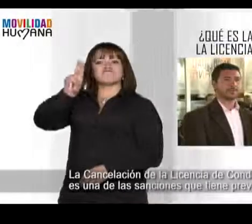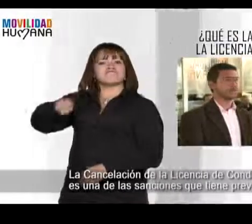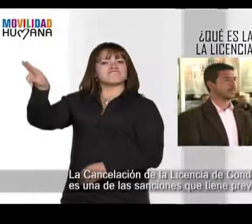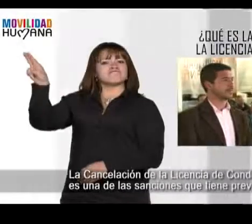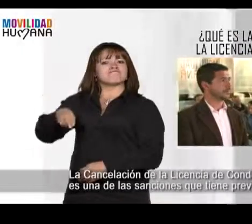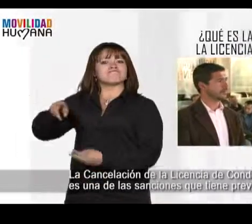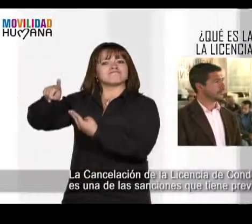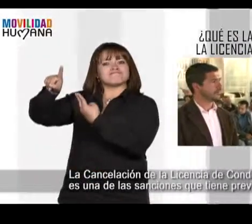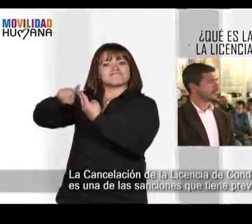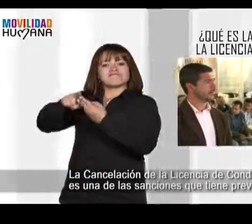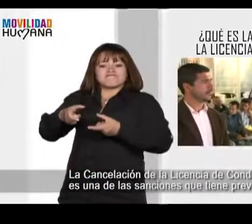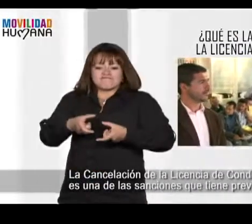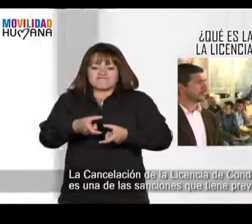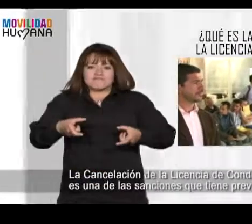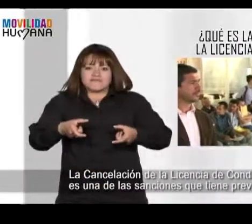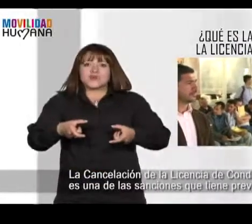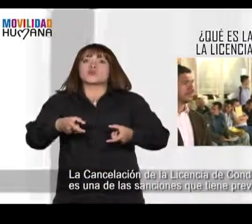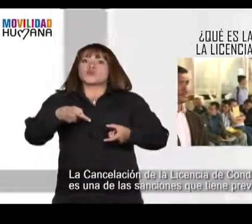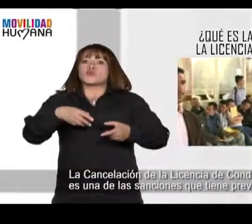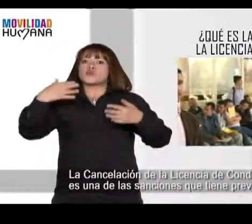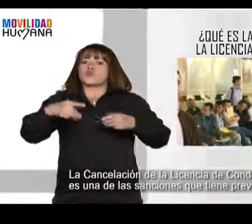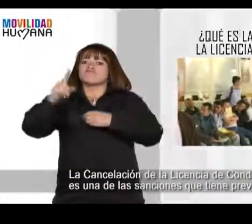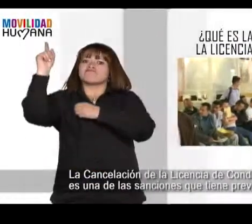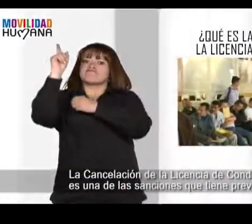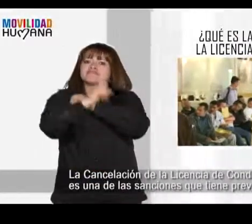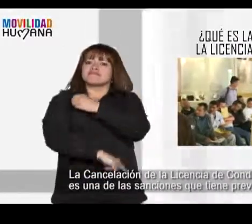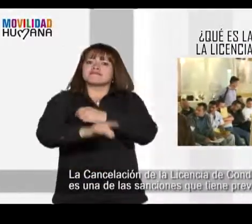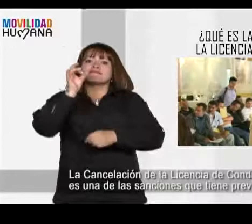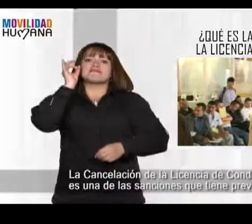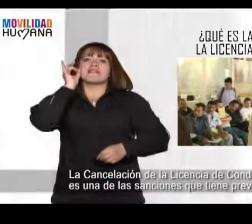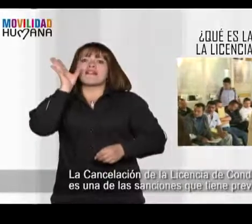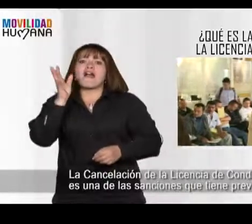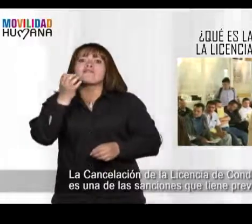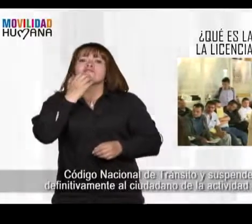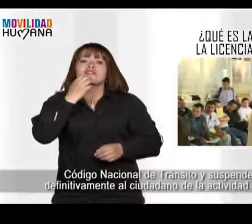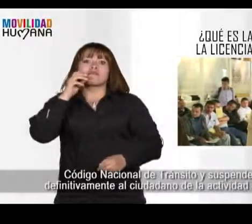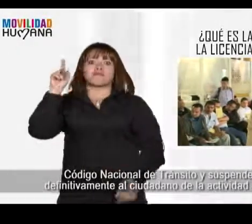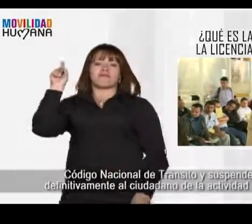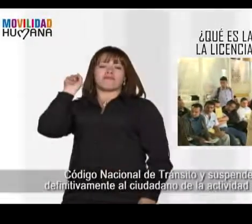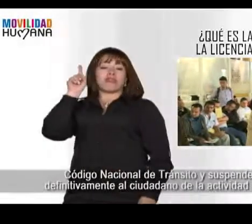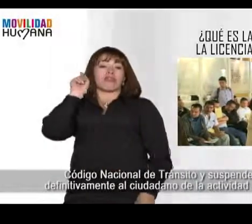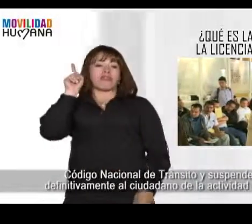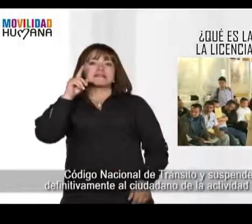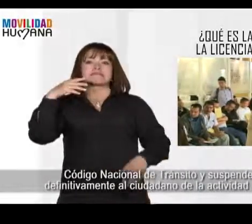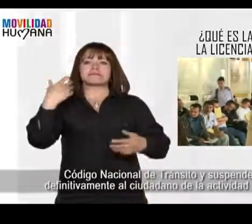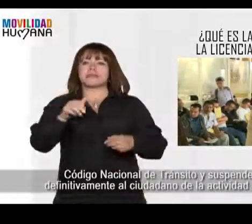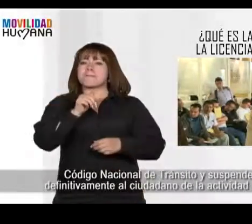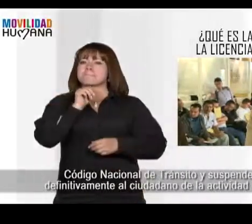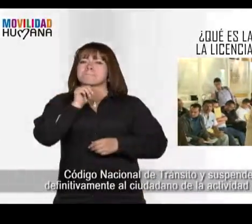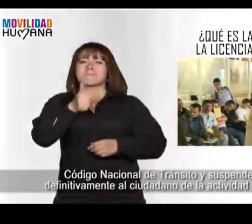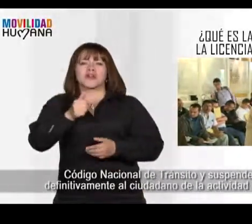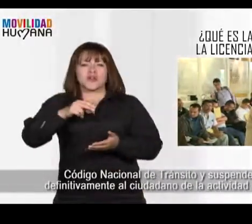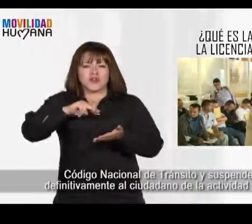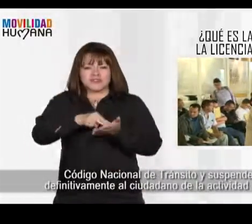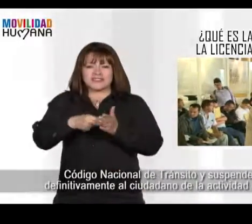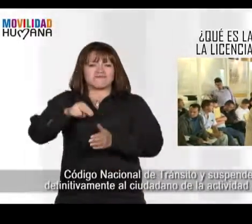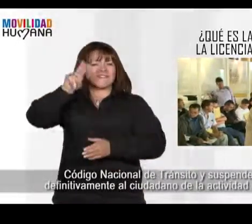La cancelación de la licencia de conducción es una de las sanciones que tiene previstas el Código Nacional de Tránsito